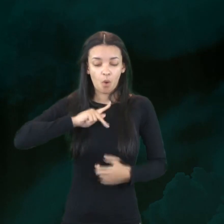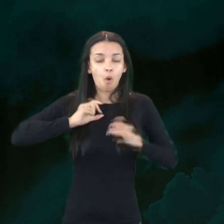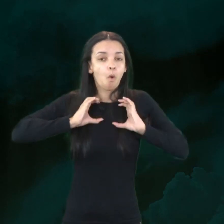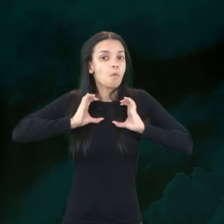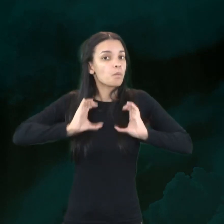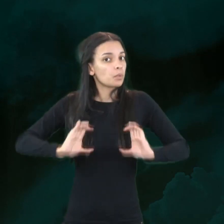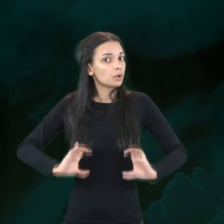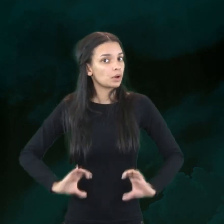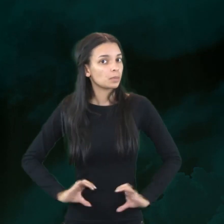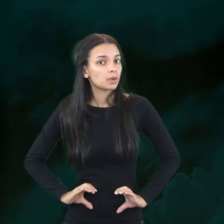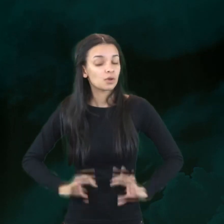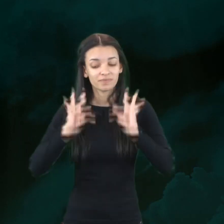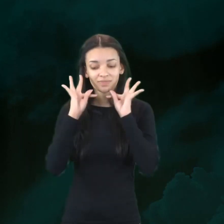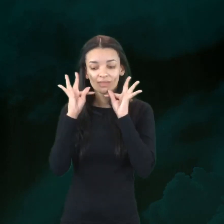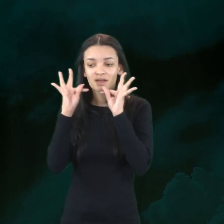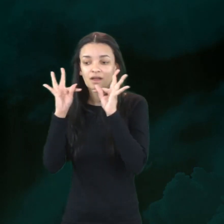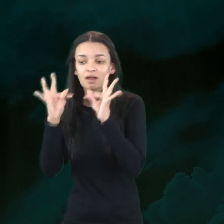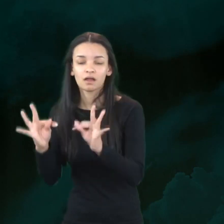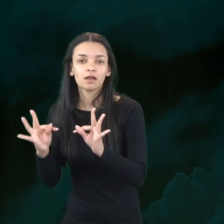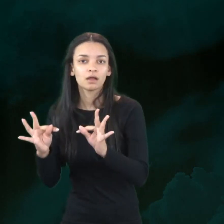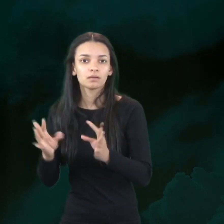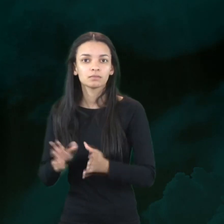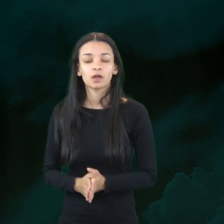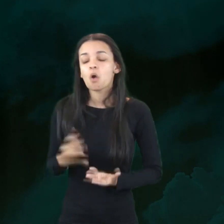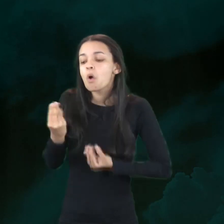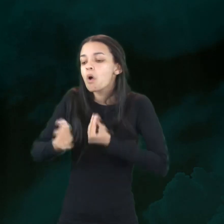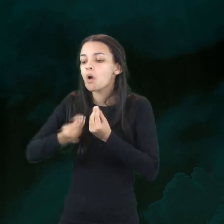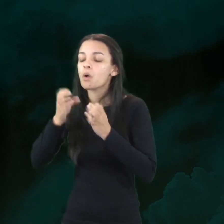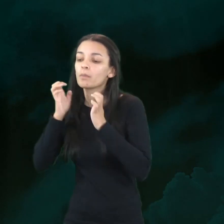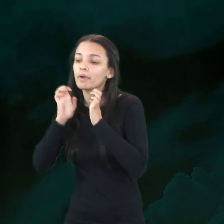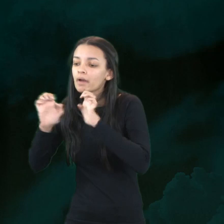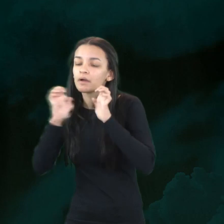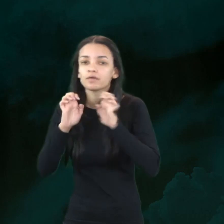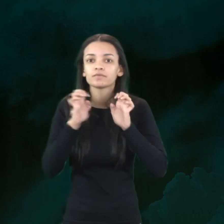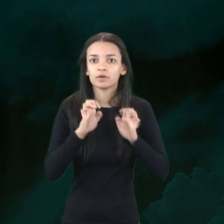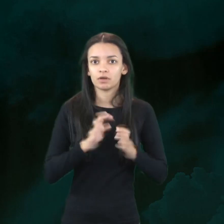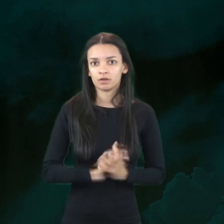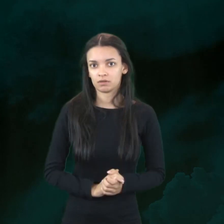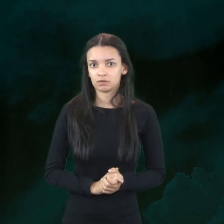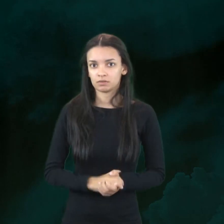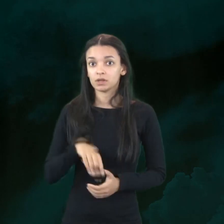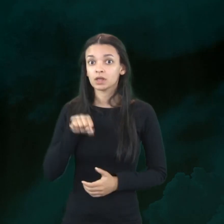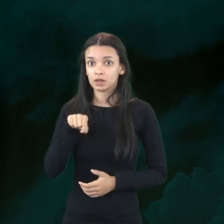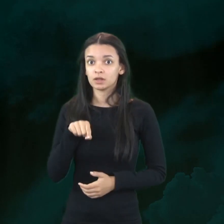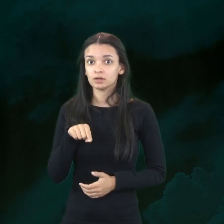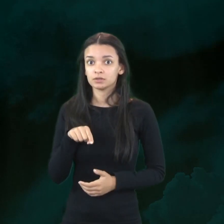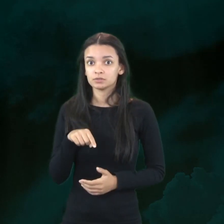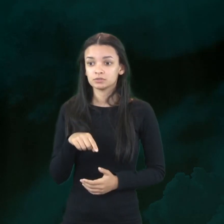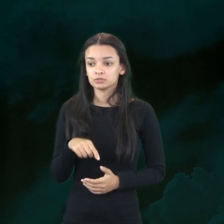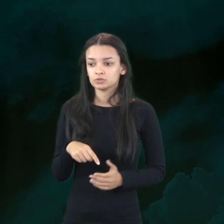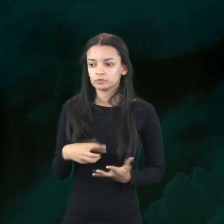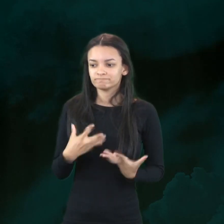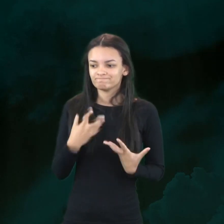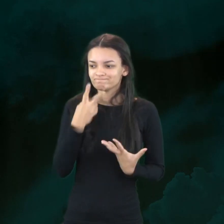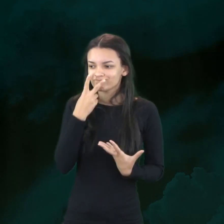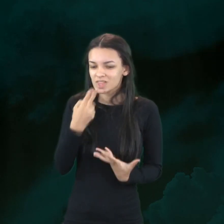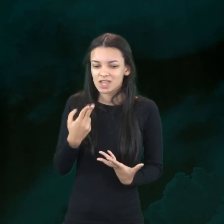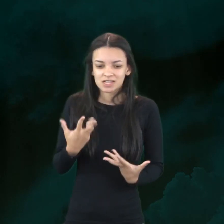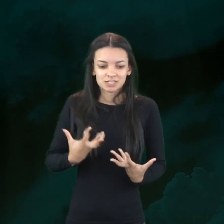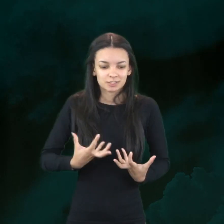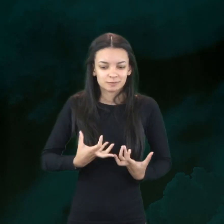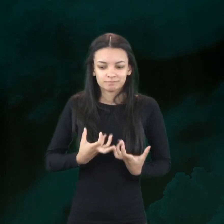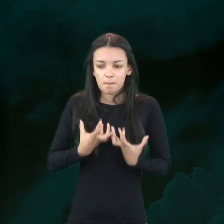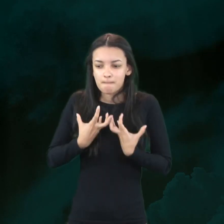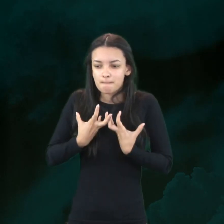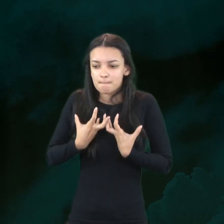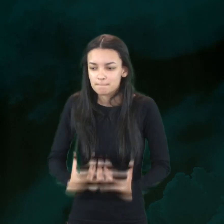as pessoas para quem eles pregaram o Evangelho. Isso fala mais forte. O Evangelho sai com peso, porque eles